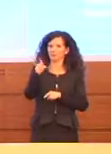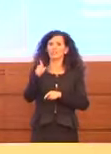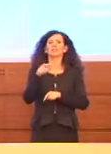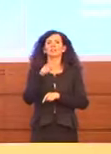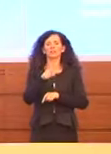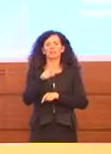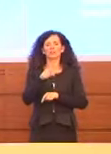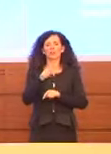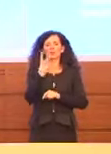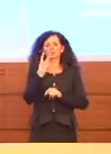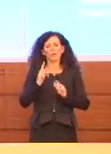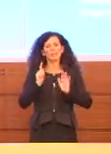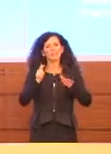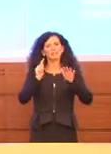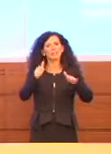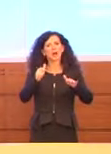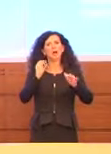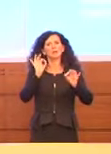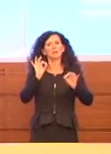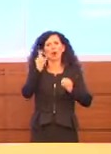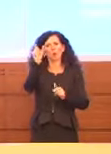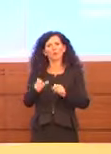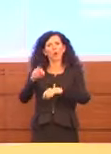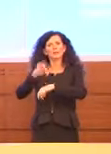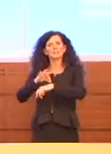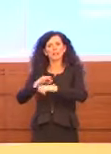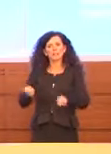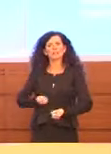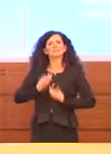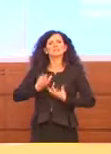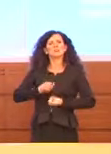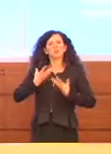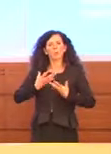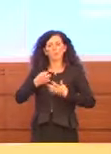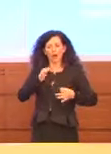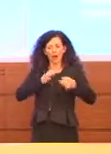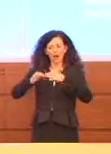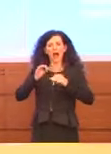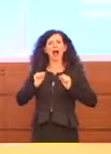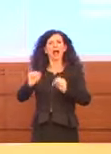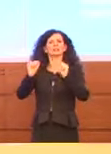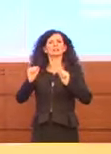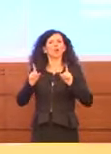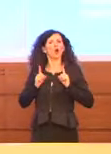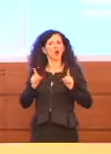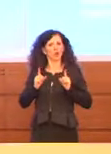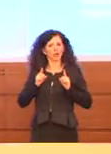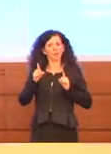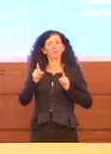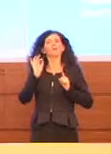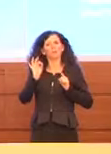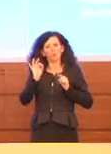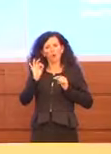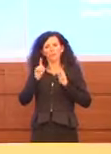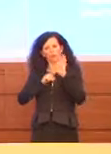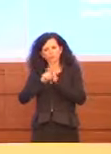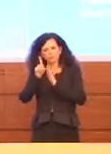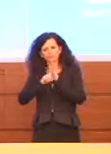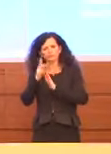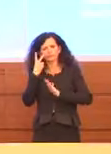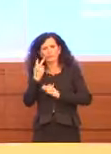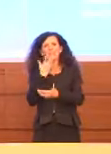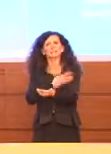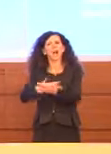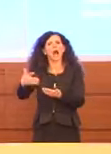canoniche due tre settimane tutti sviluppano degli anticorpi che sono identificabili e misurabili a livello del sangue periferico